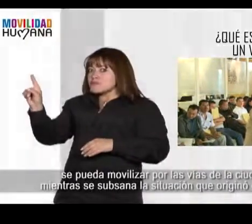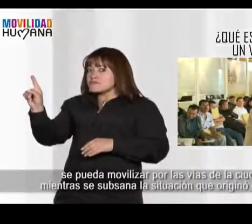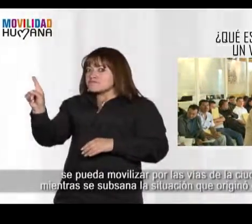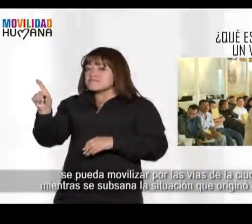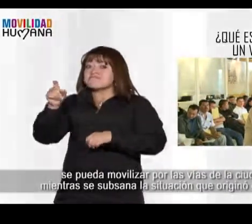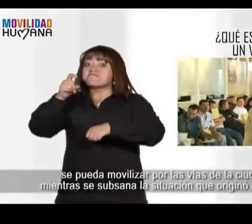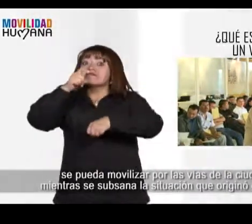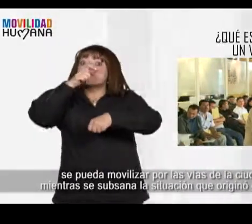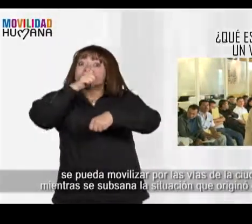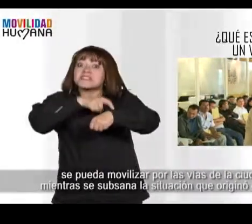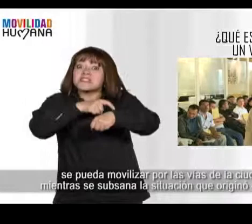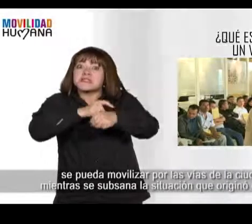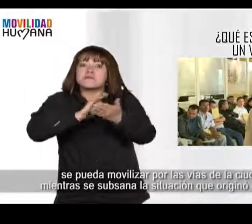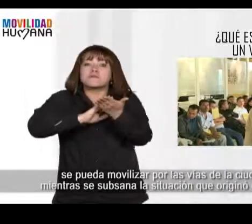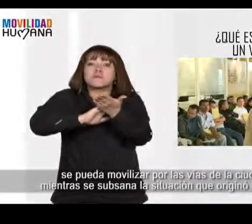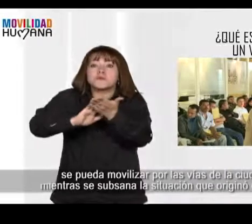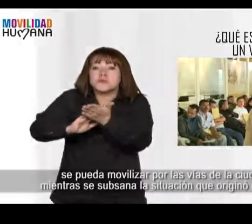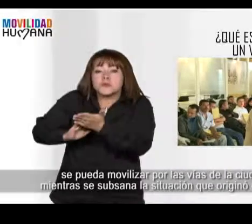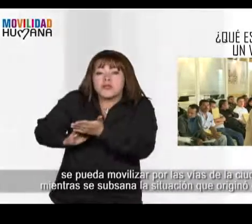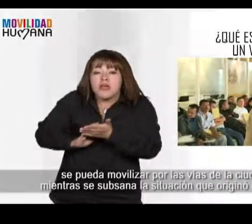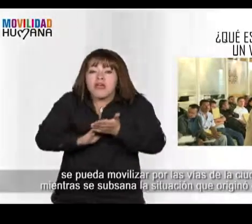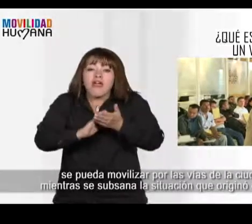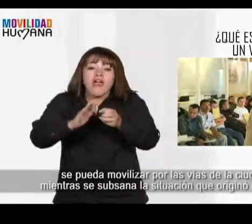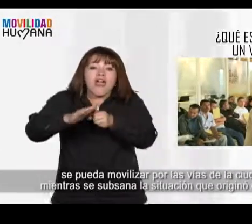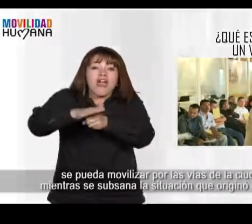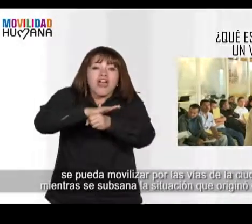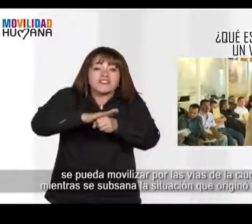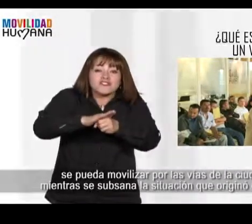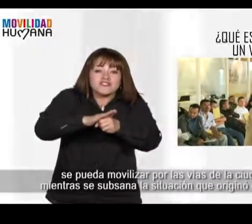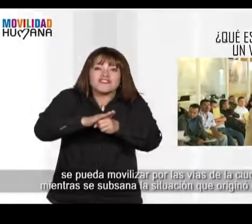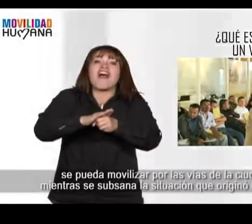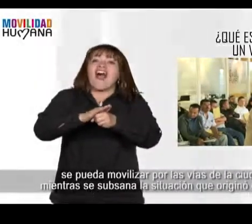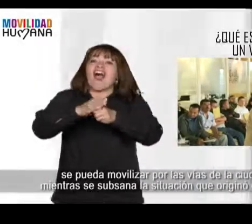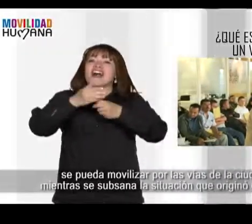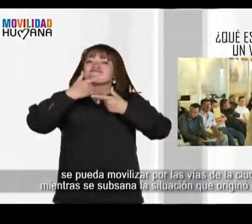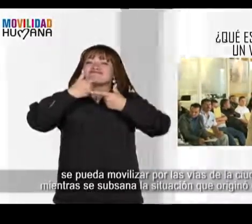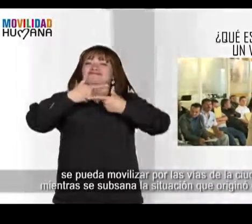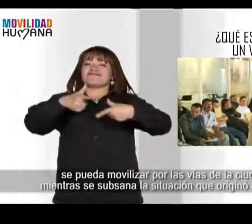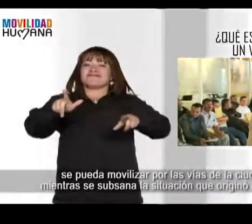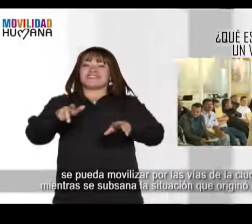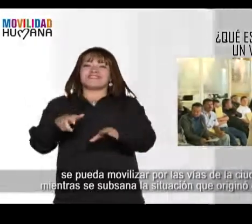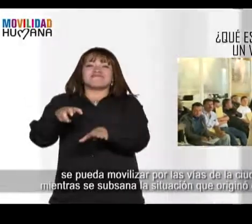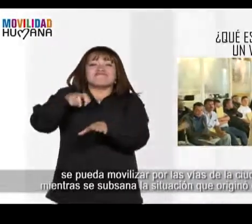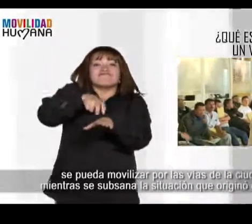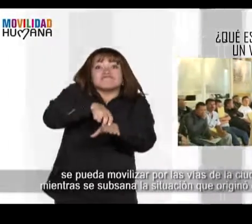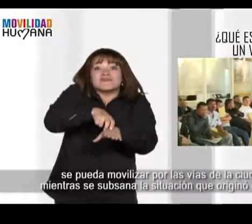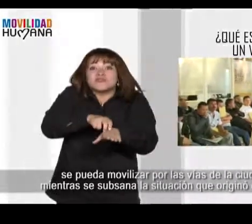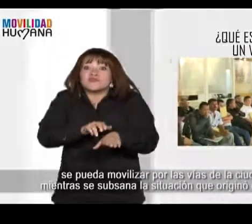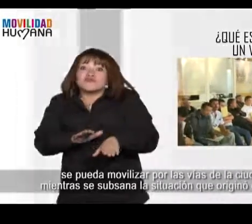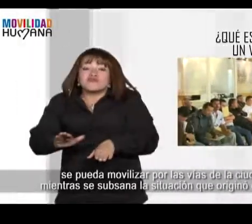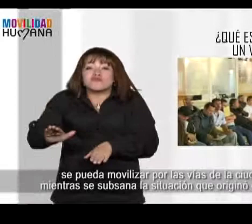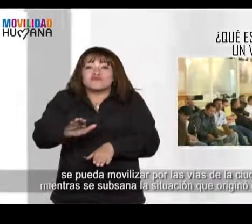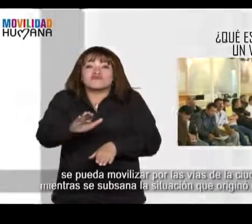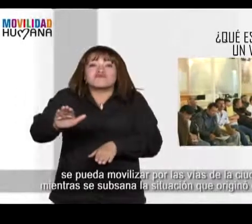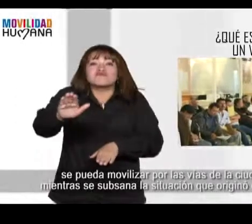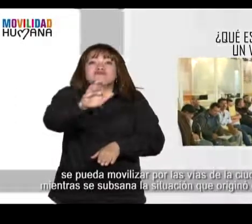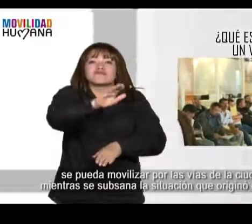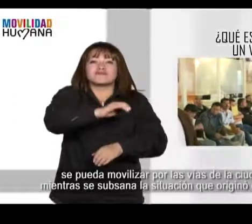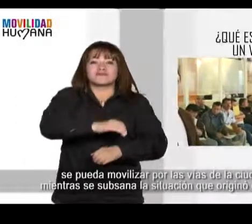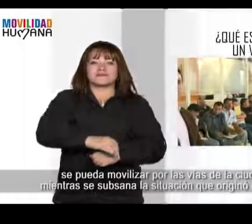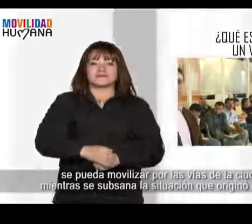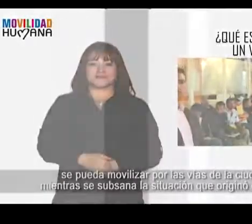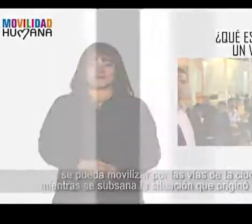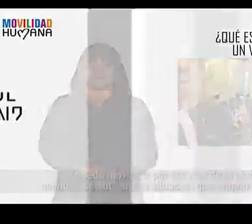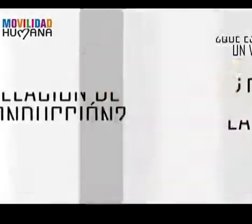movilizar por las vías de la ciudad. Esto mientras se subsana la situación que originó